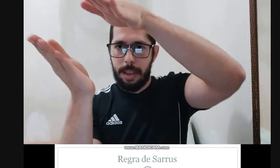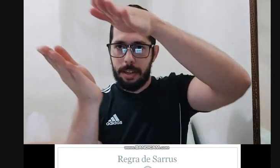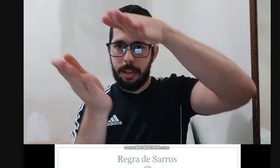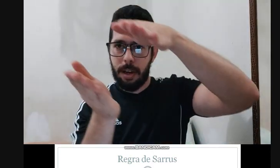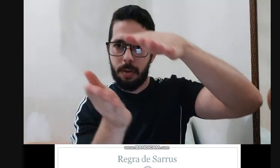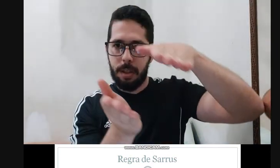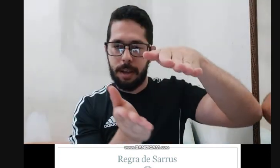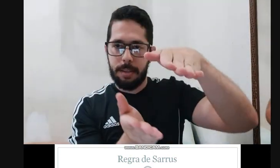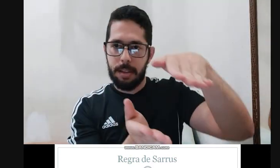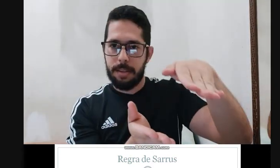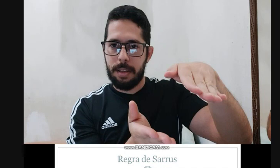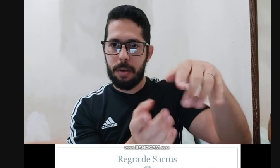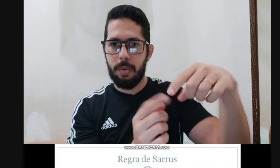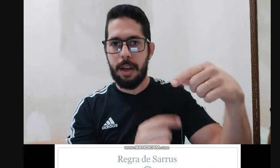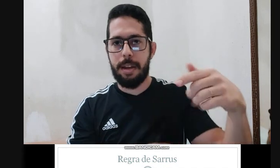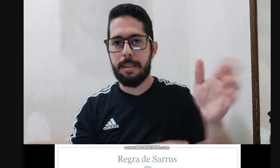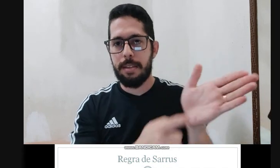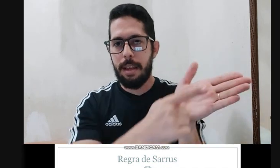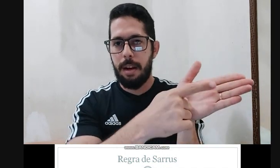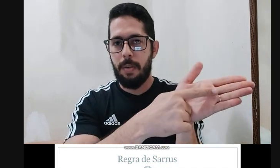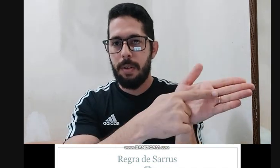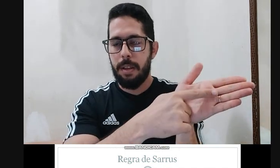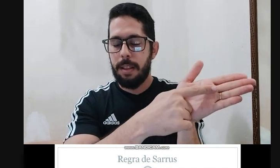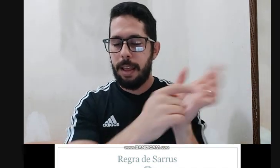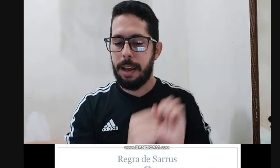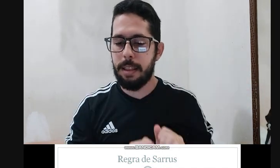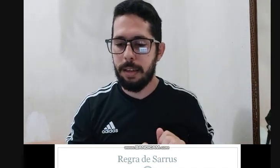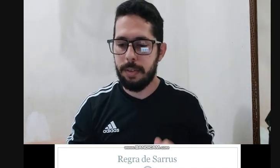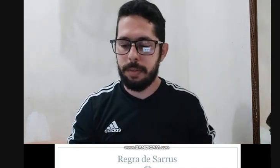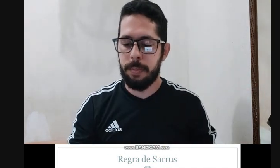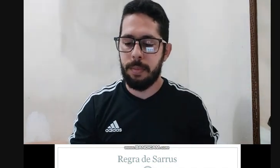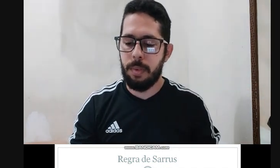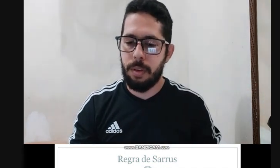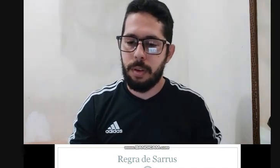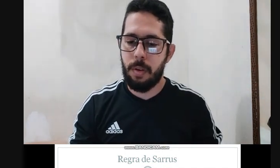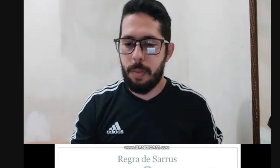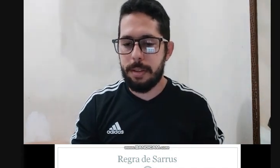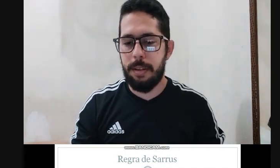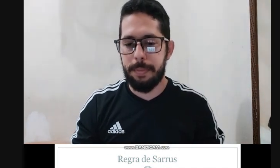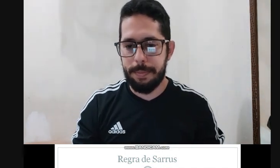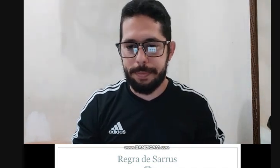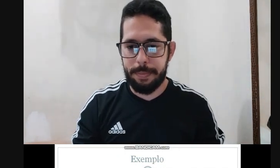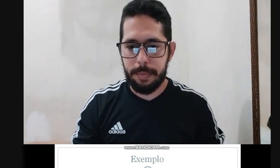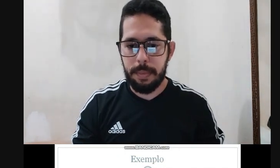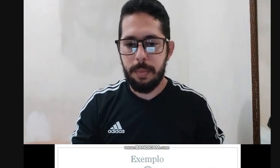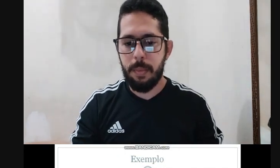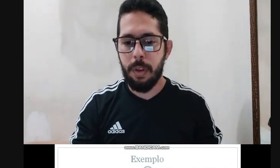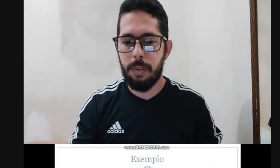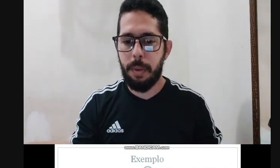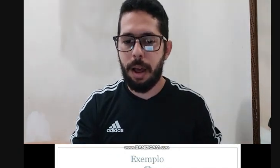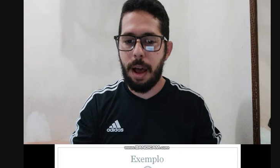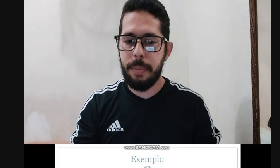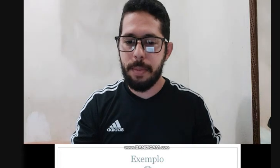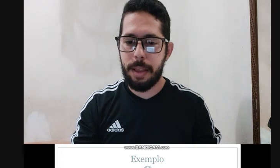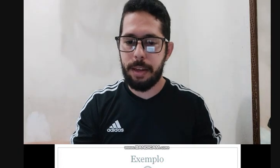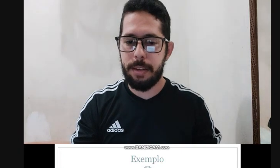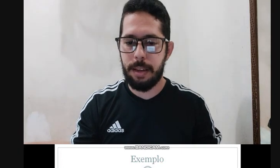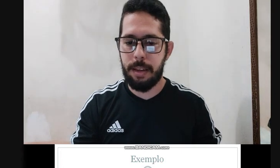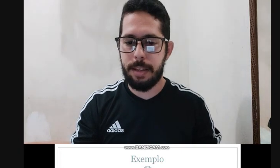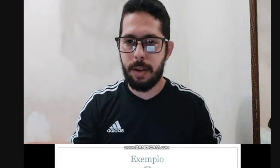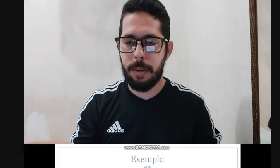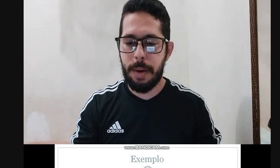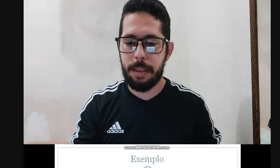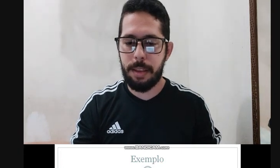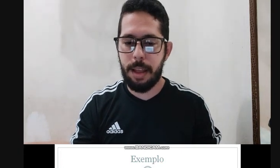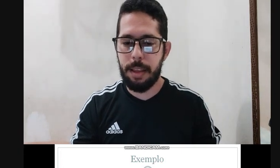você vai ter as diagonais secundárias, que serão negativas. Como assim? Vamos lá. A minha matriz